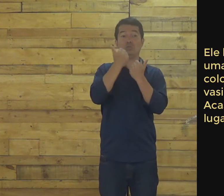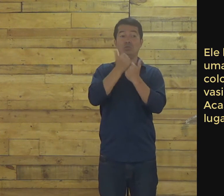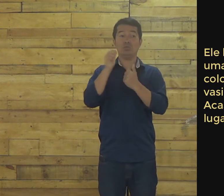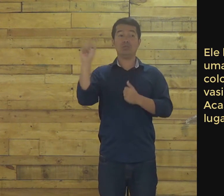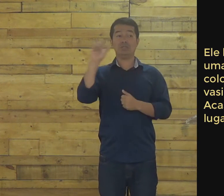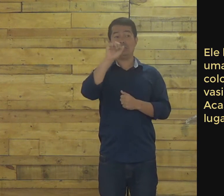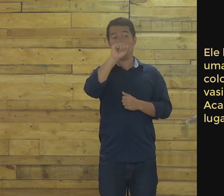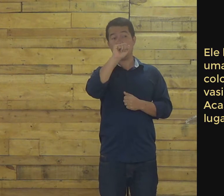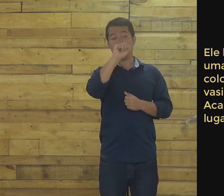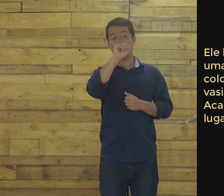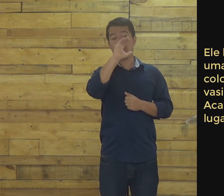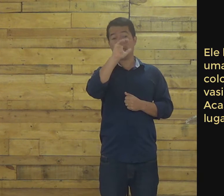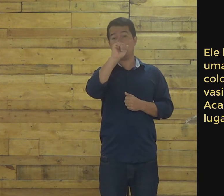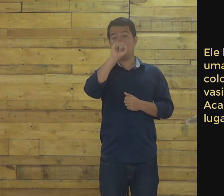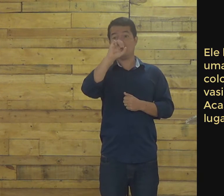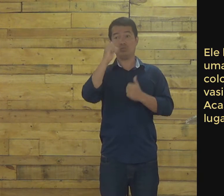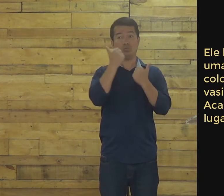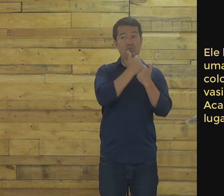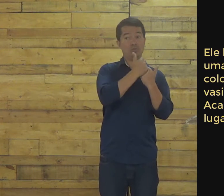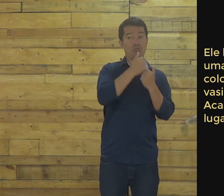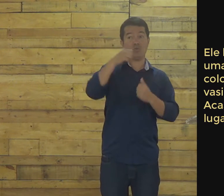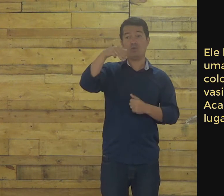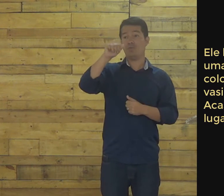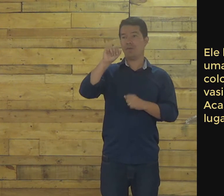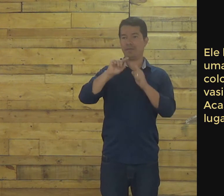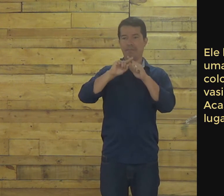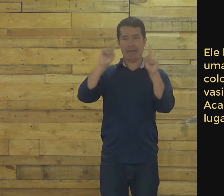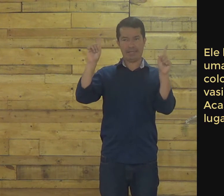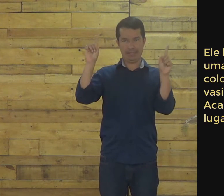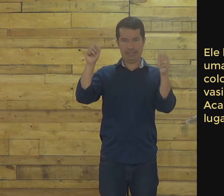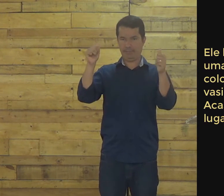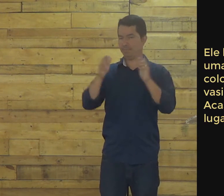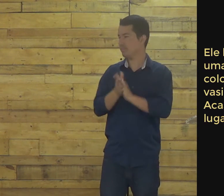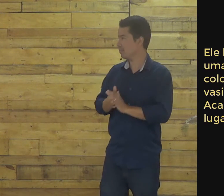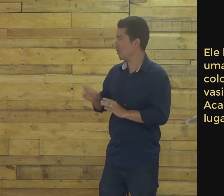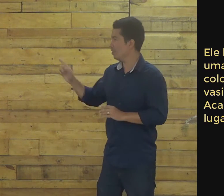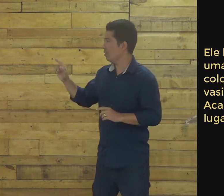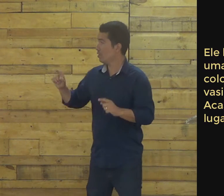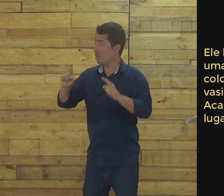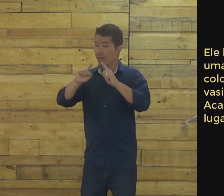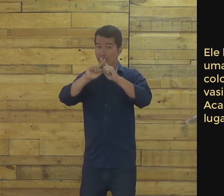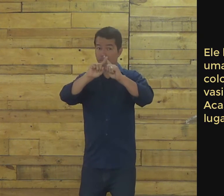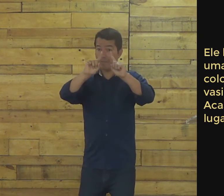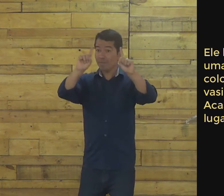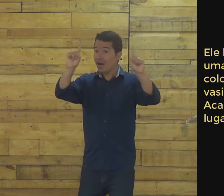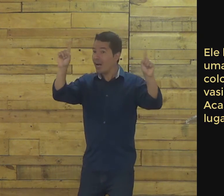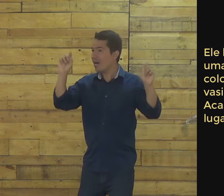Mas, vamos substituir essa palavra pelo mas.